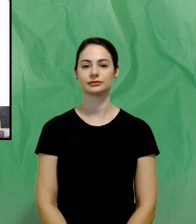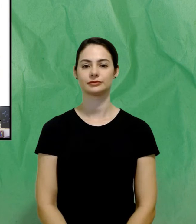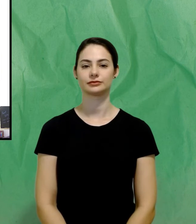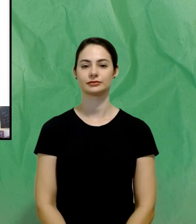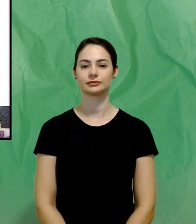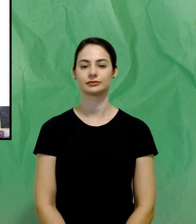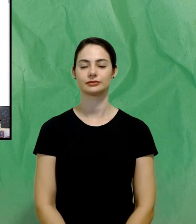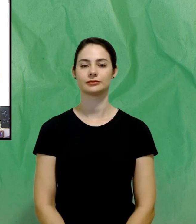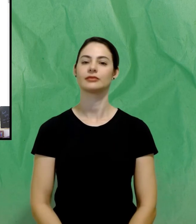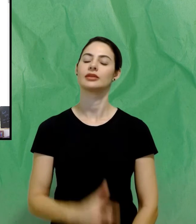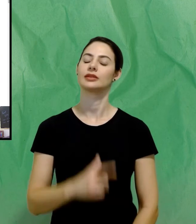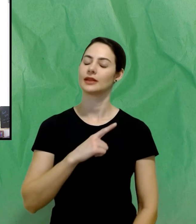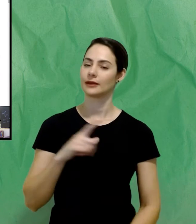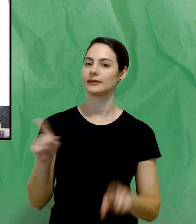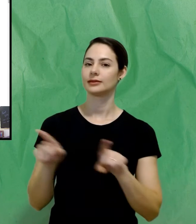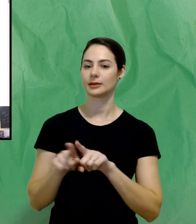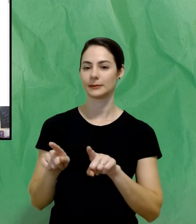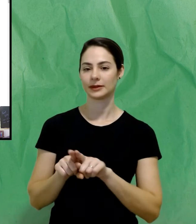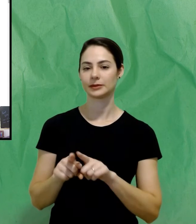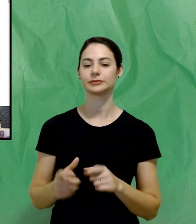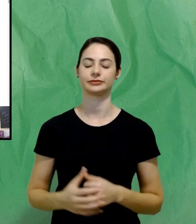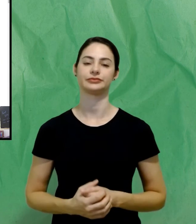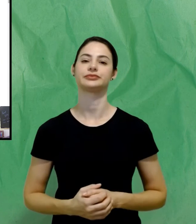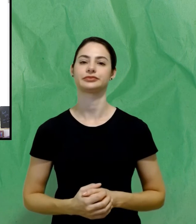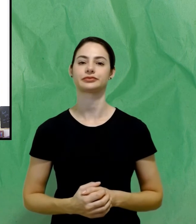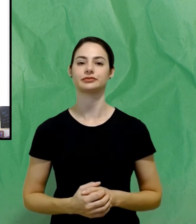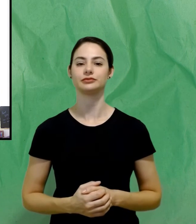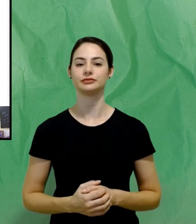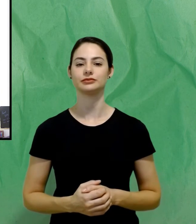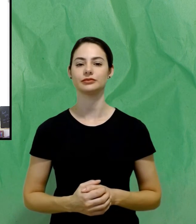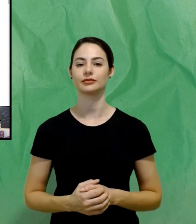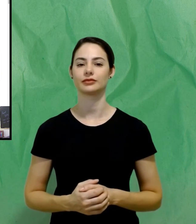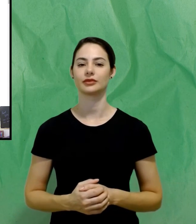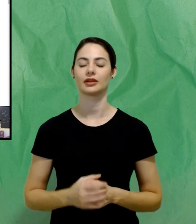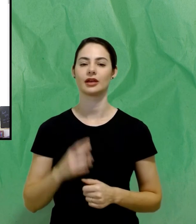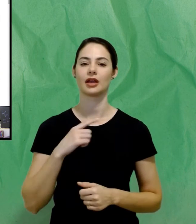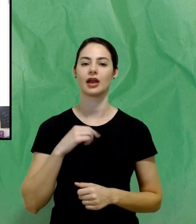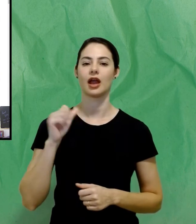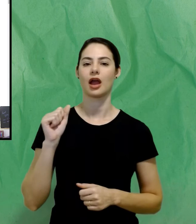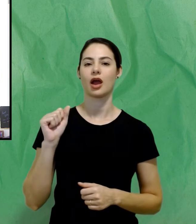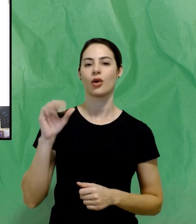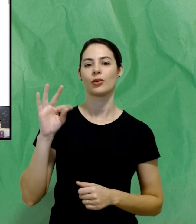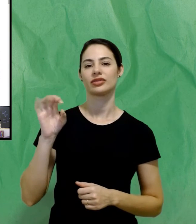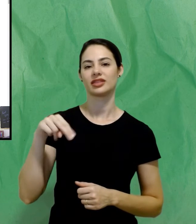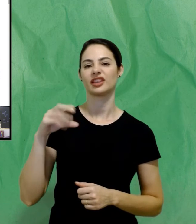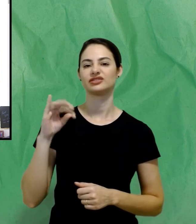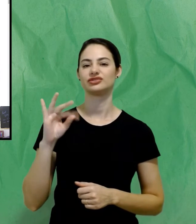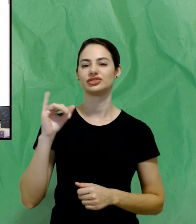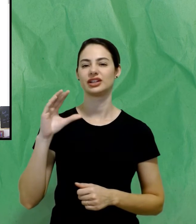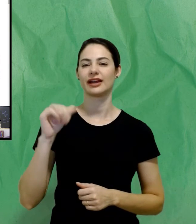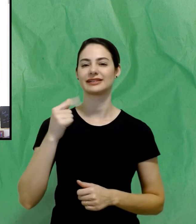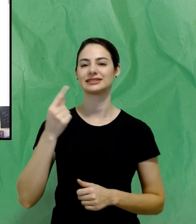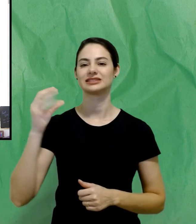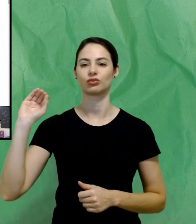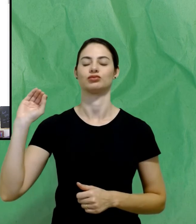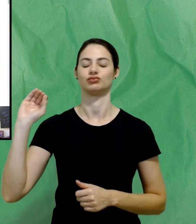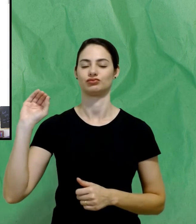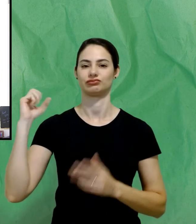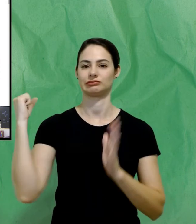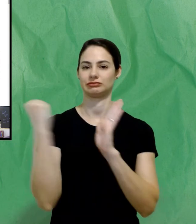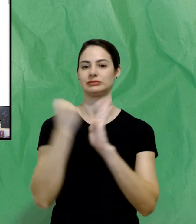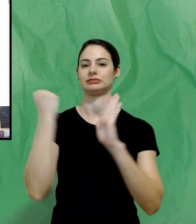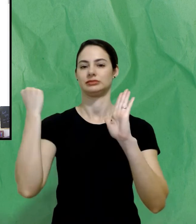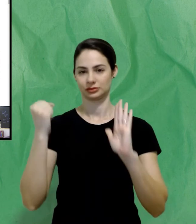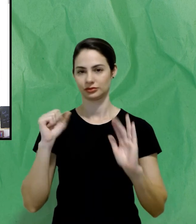A gente tem também aqui a parte de autenticação, né? O que a gente vai estar